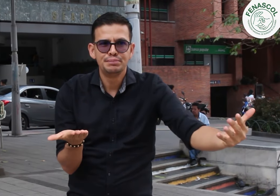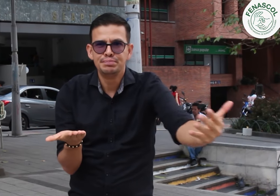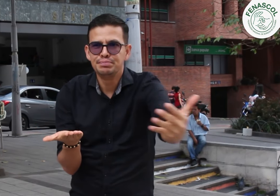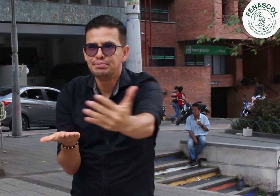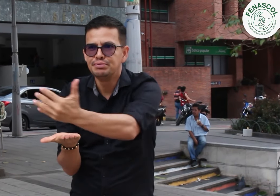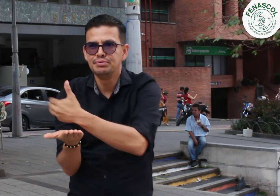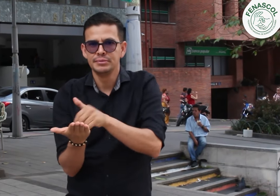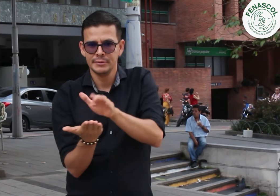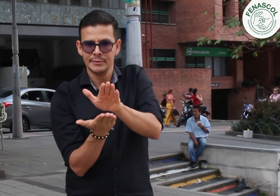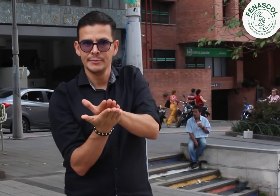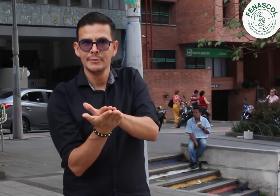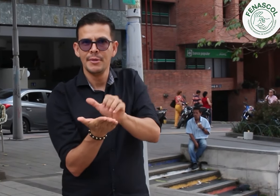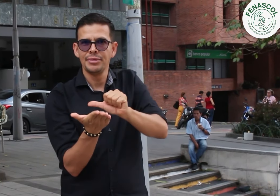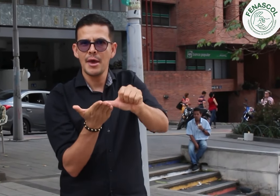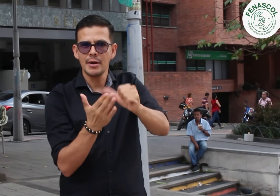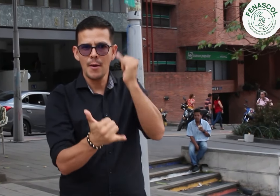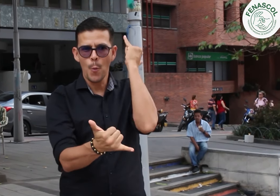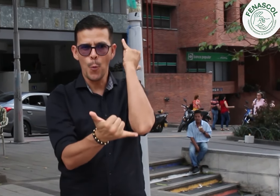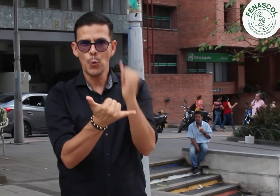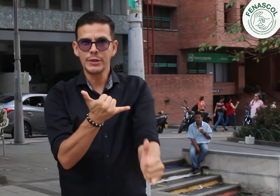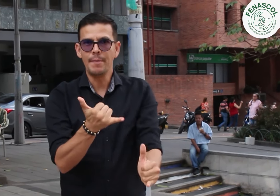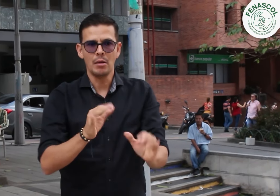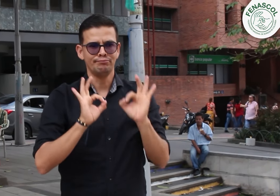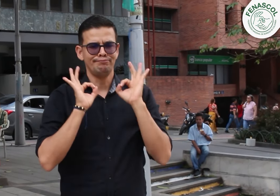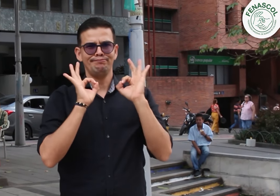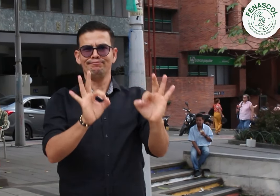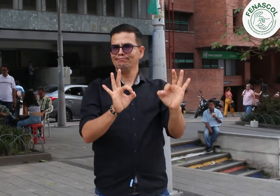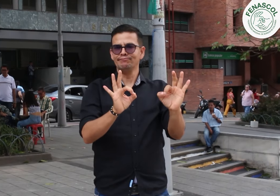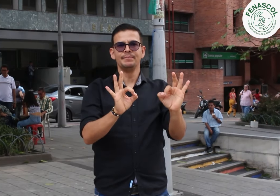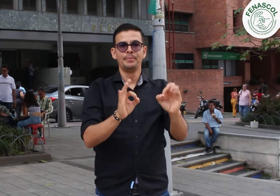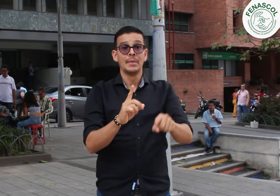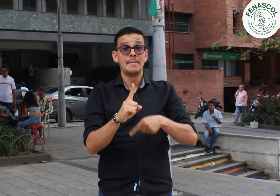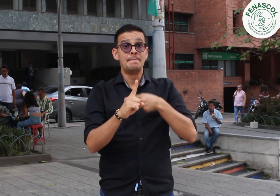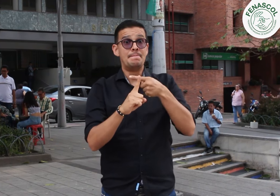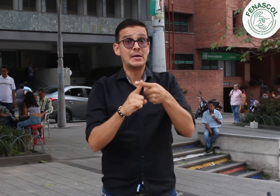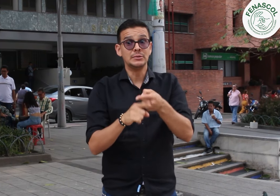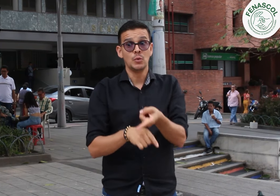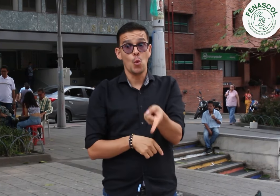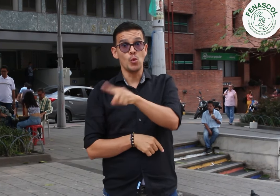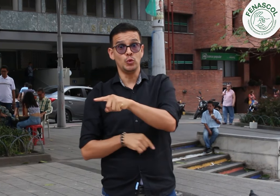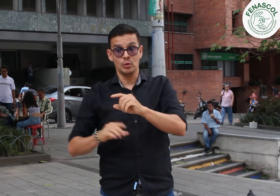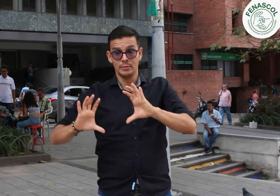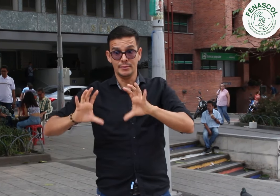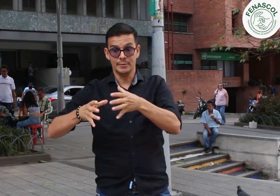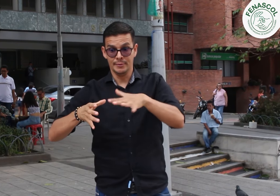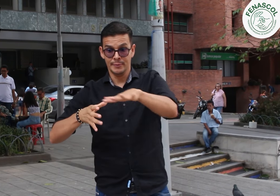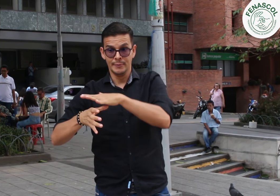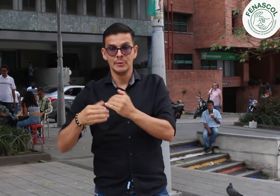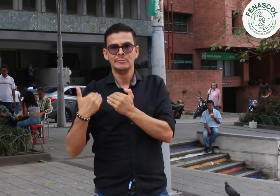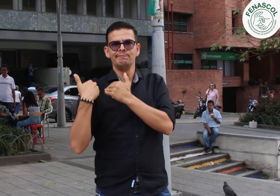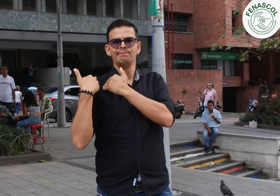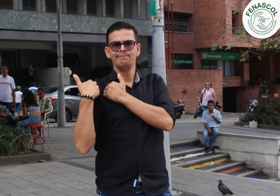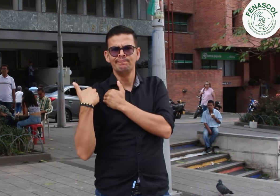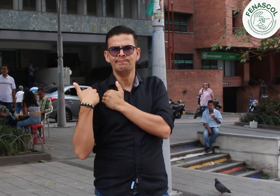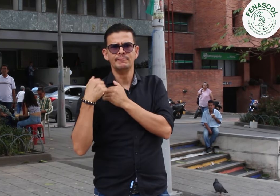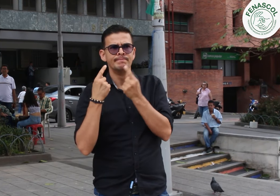el trayecto van realizando los cambios requeridos y así nos nosotros podemos continuar recopilando esta información como última